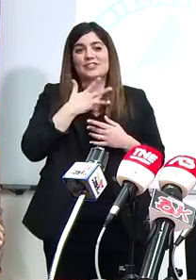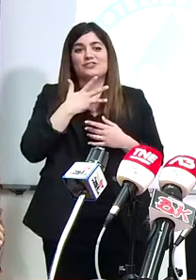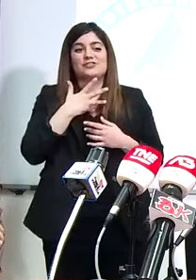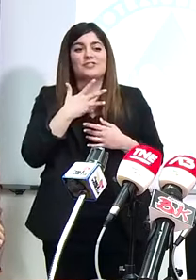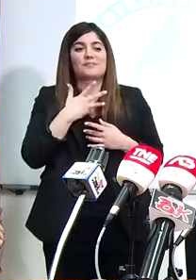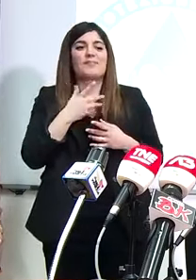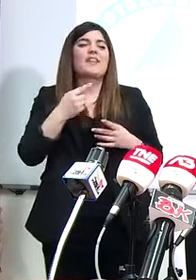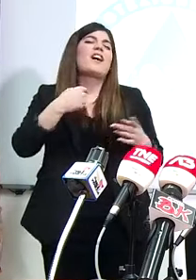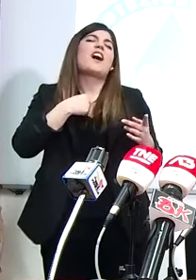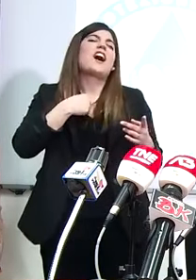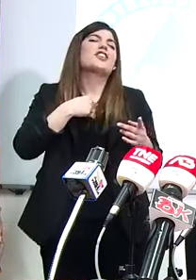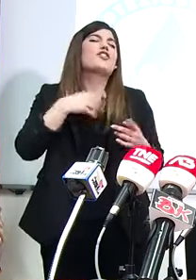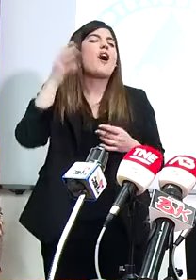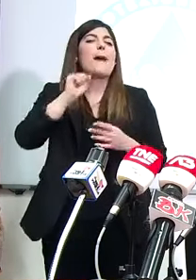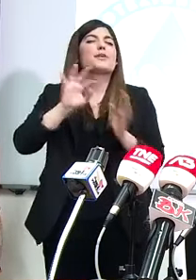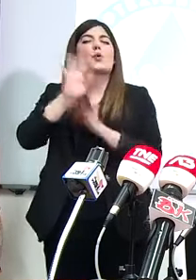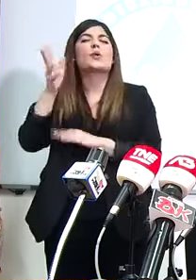siri